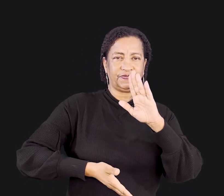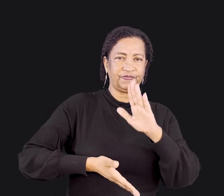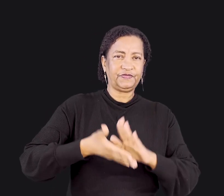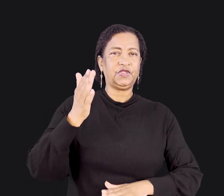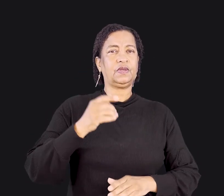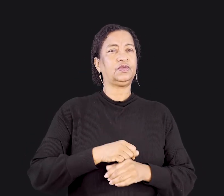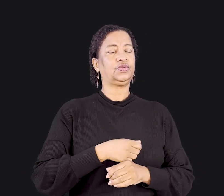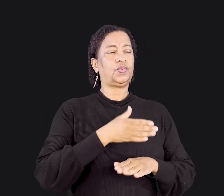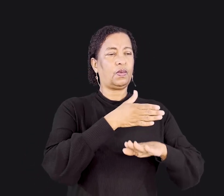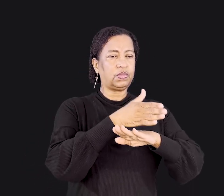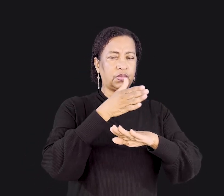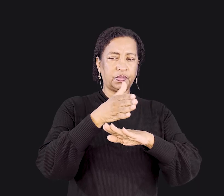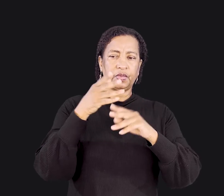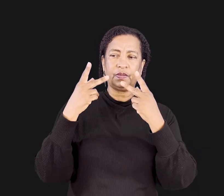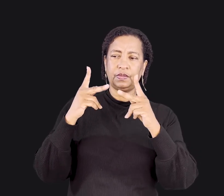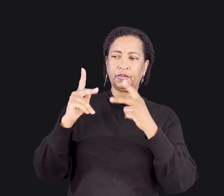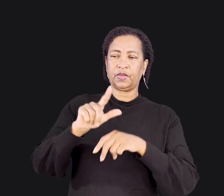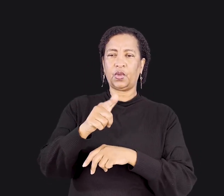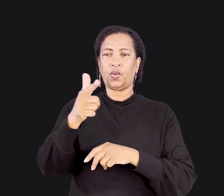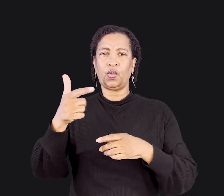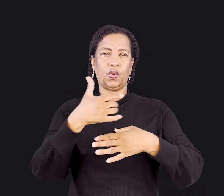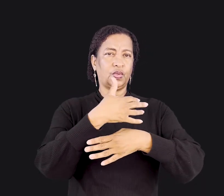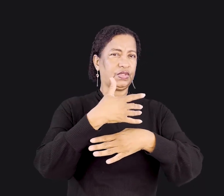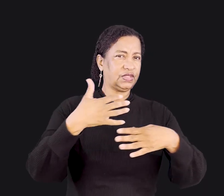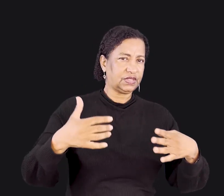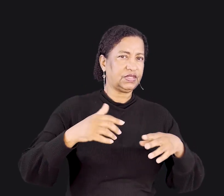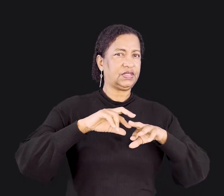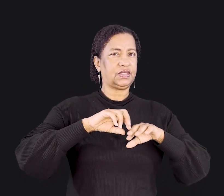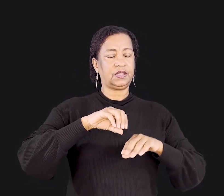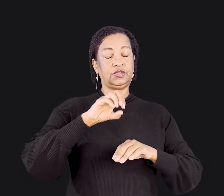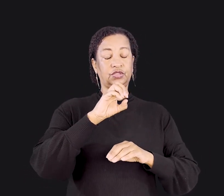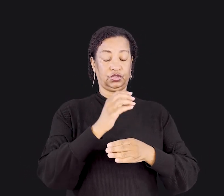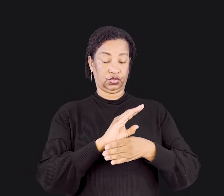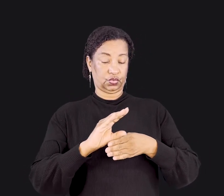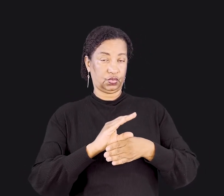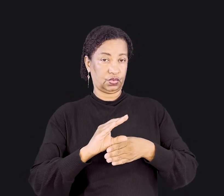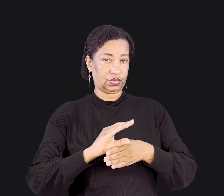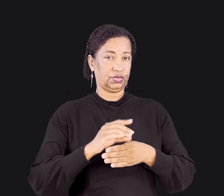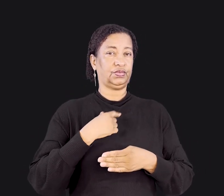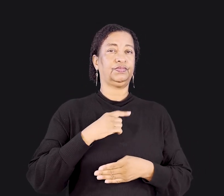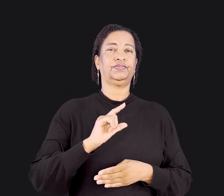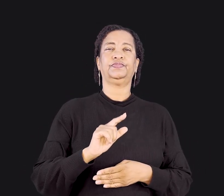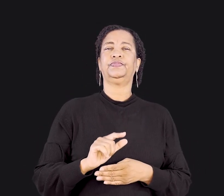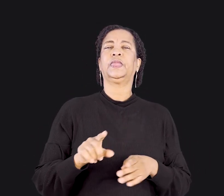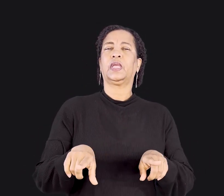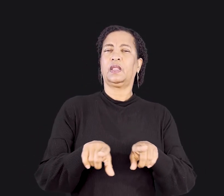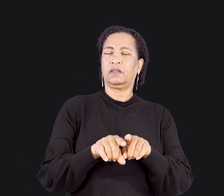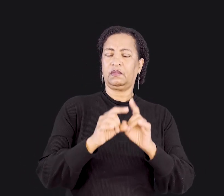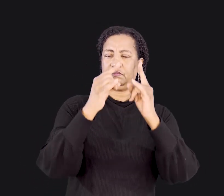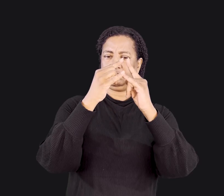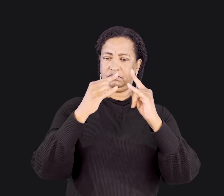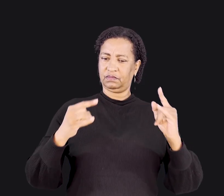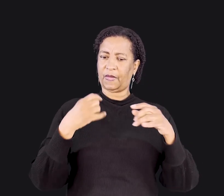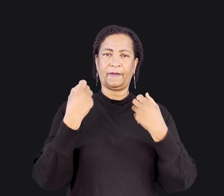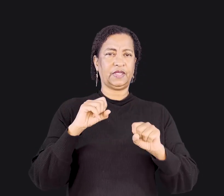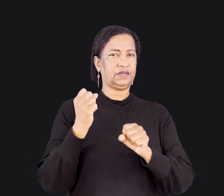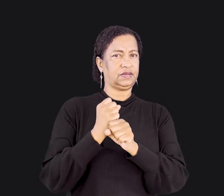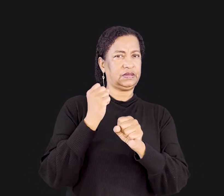viajasse e ministrasse para igrejas e outras cidades, como a de Coríntio, sem ter de confeccionar tendas para se manter.